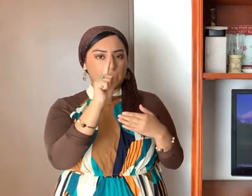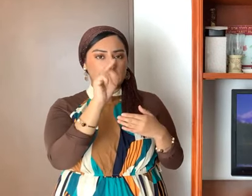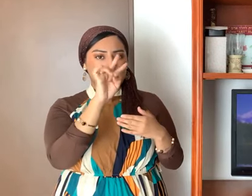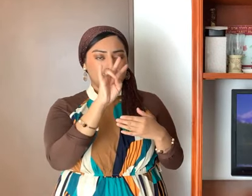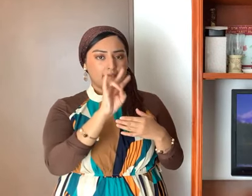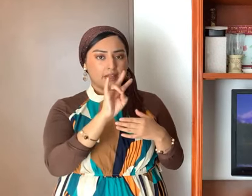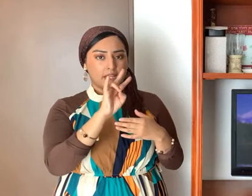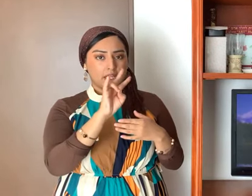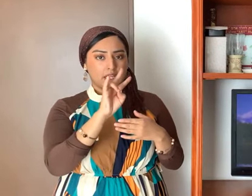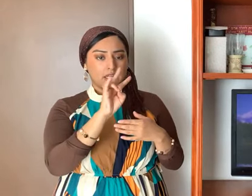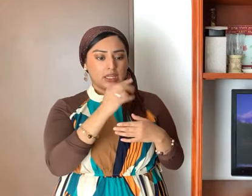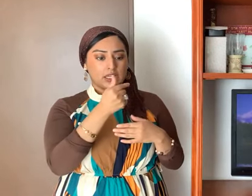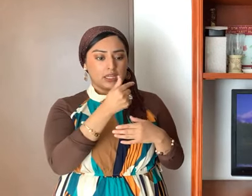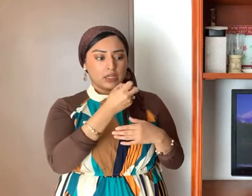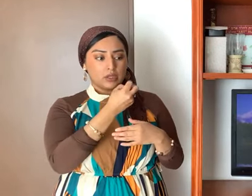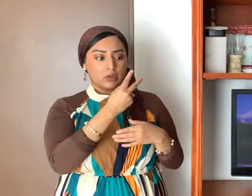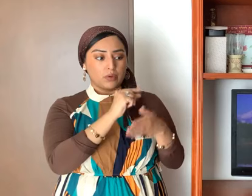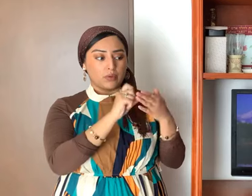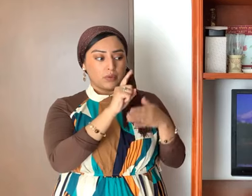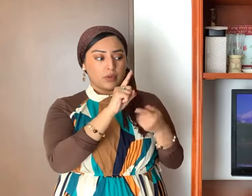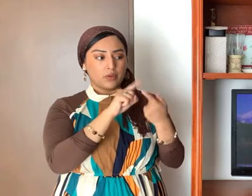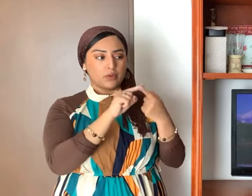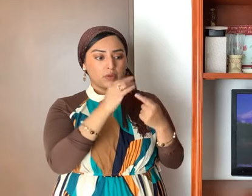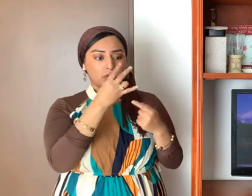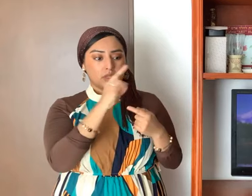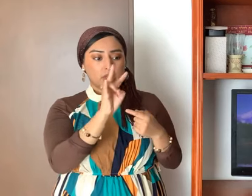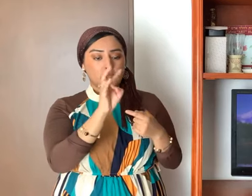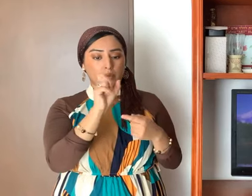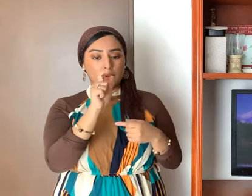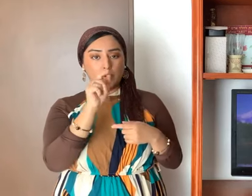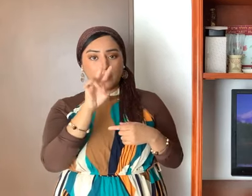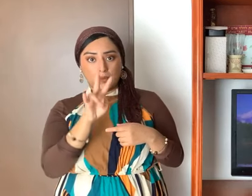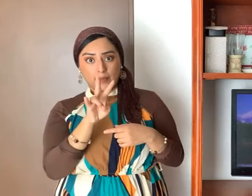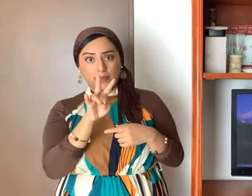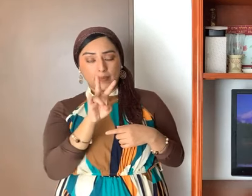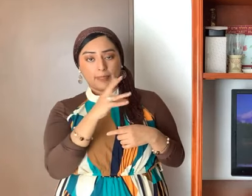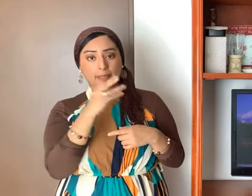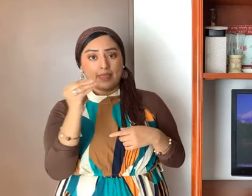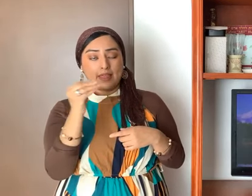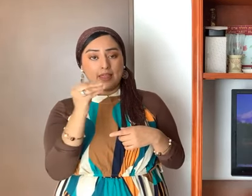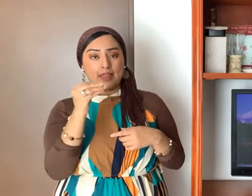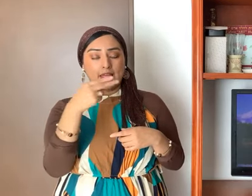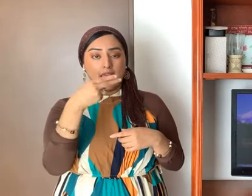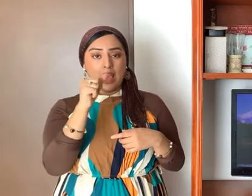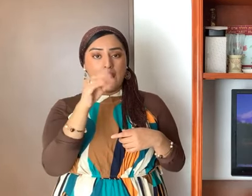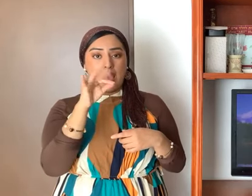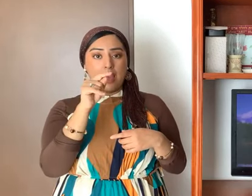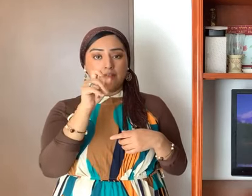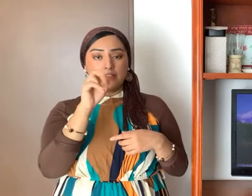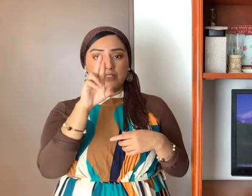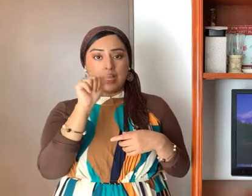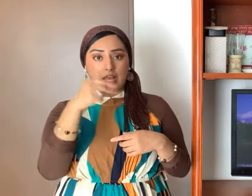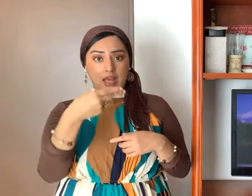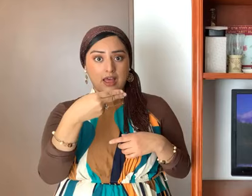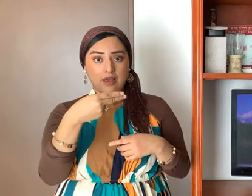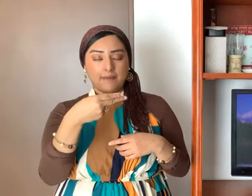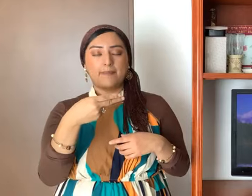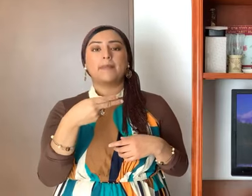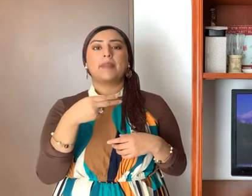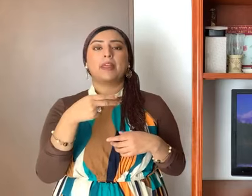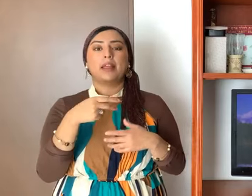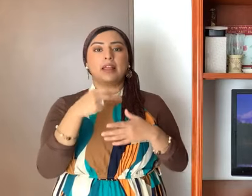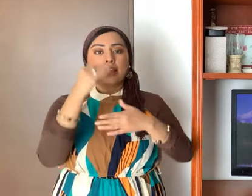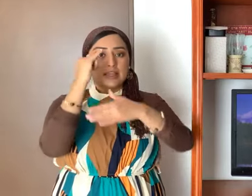27. Génesis 12, verso 1 al 17, 27. Y la conclusión, la Haftarah,